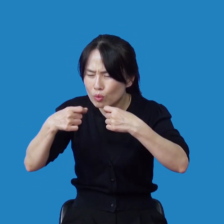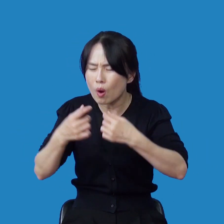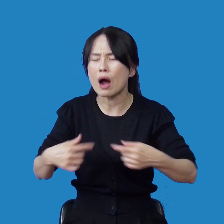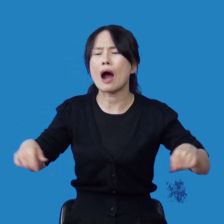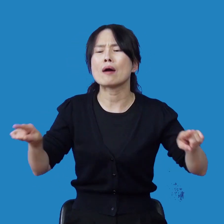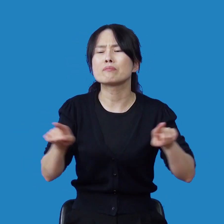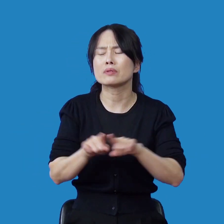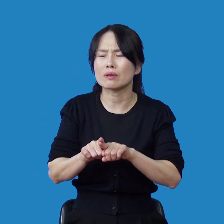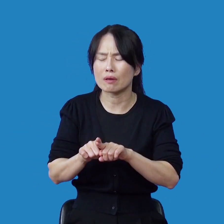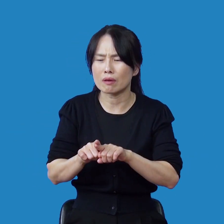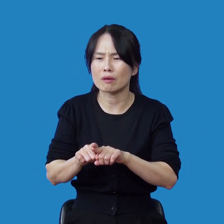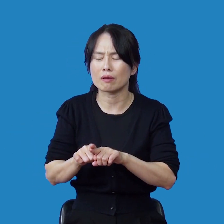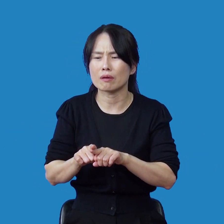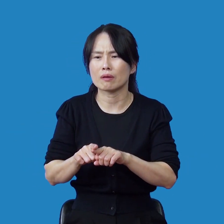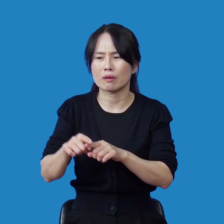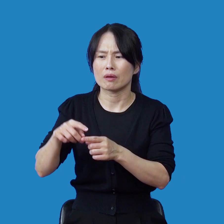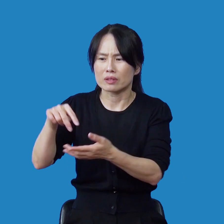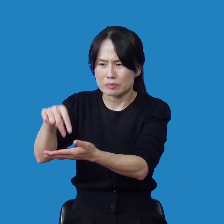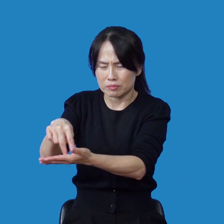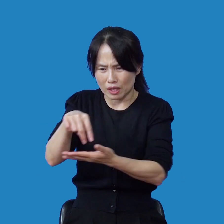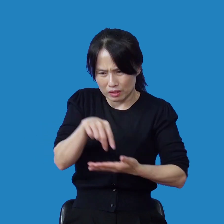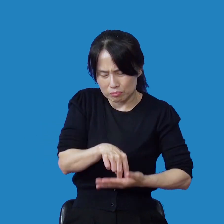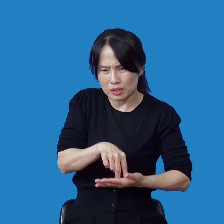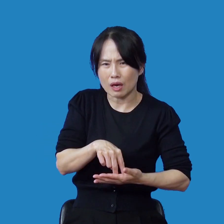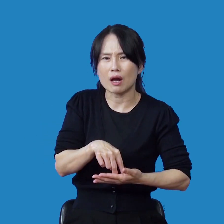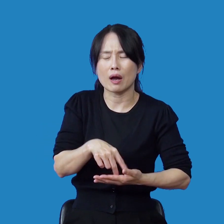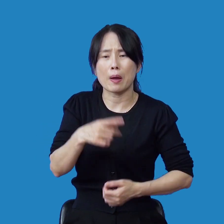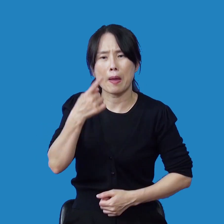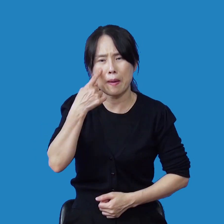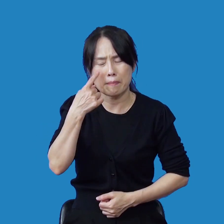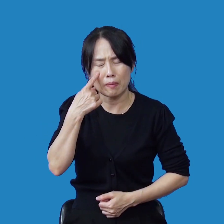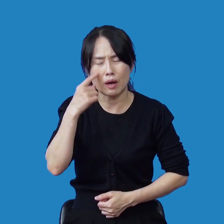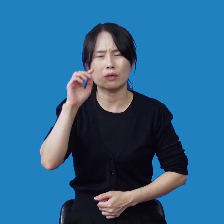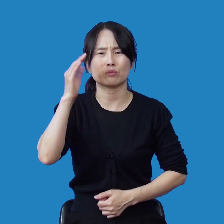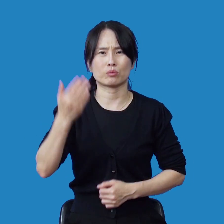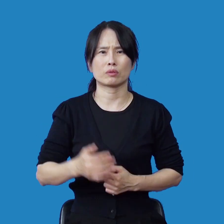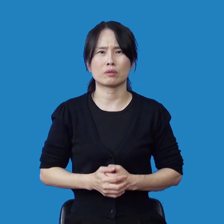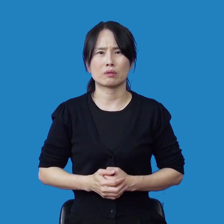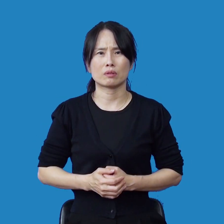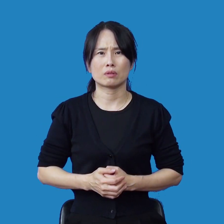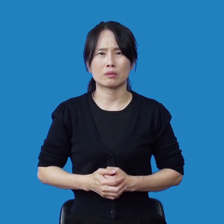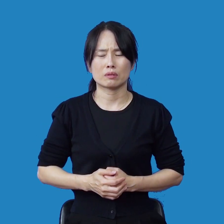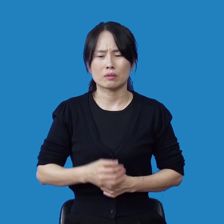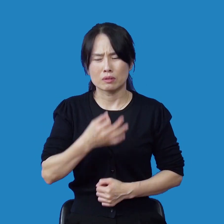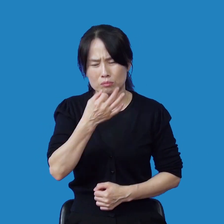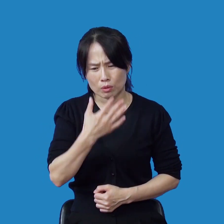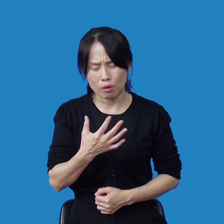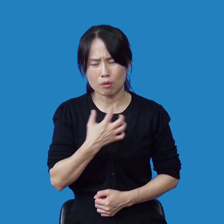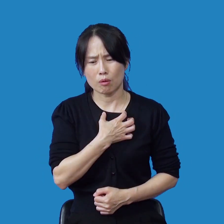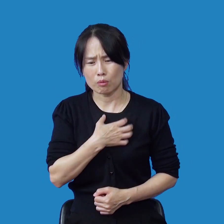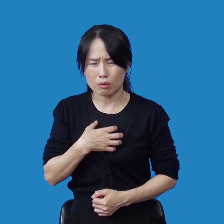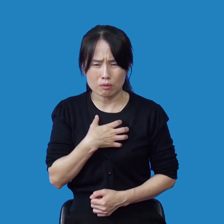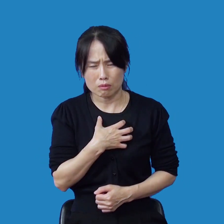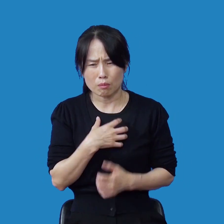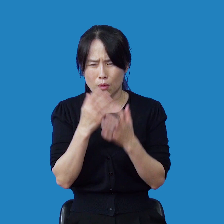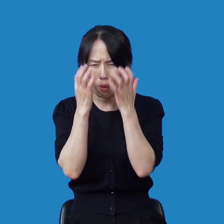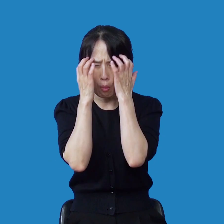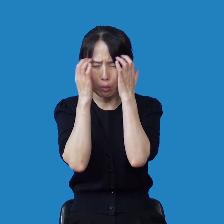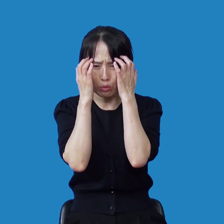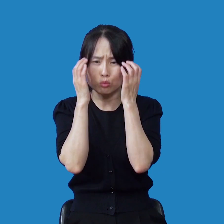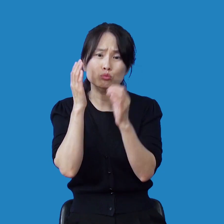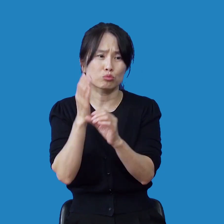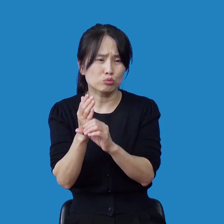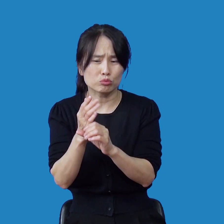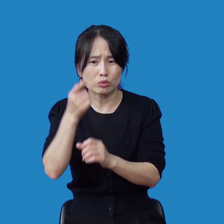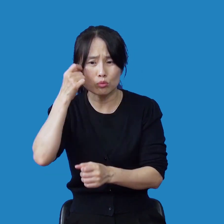그렇게 공감하는 것은 그 사람의 영혼을 안아주는 것이죠. 힘들어하고 괴로워하고 고통스러워하는 그